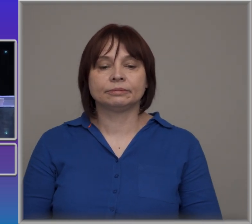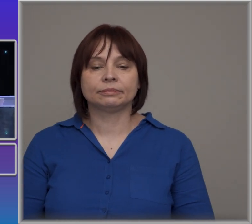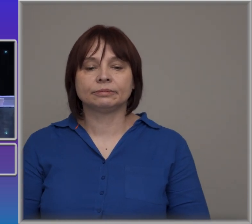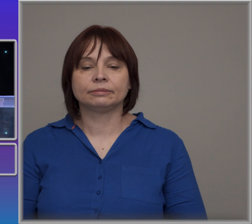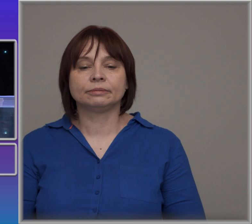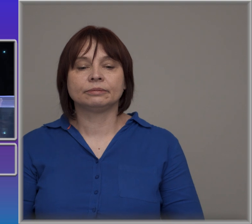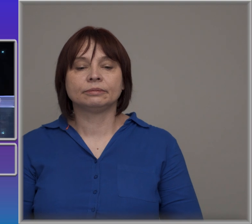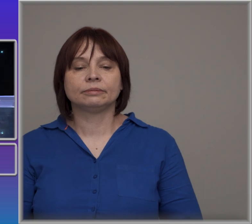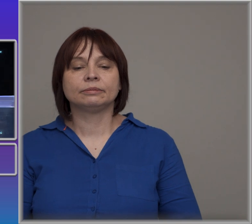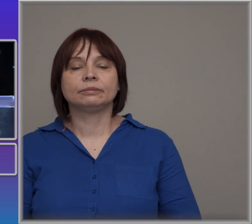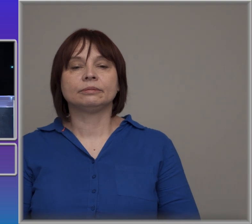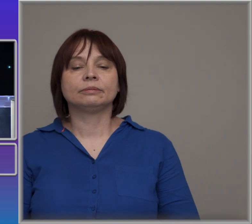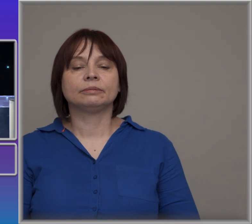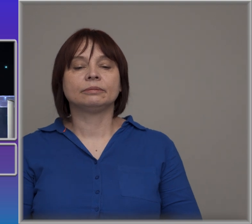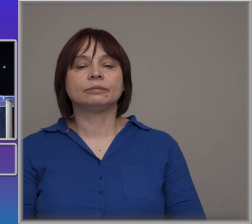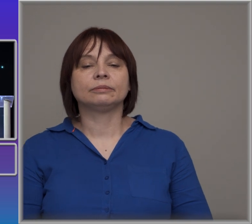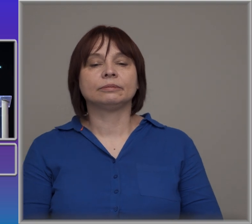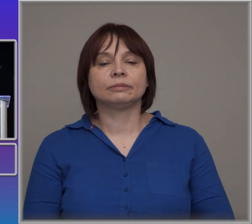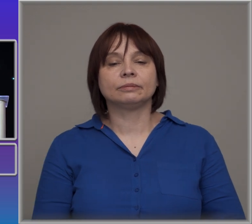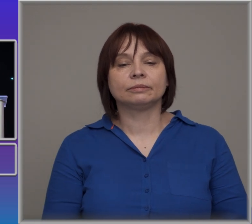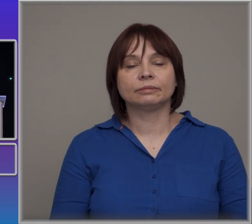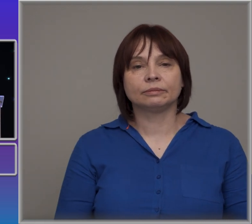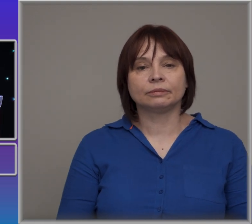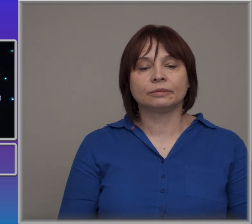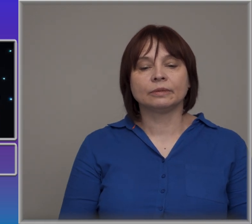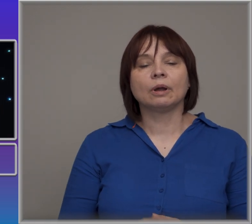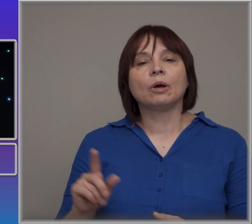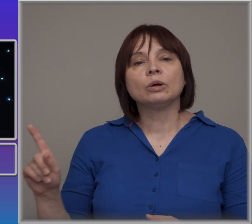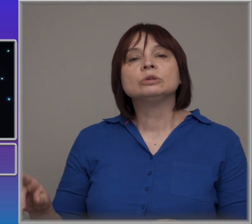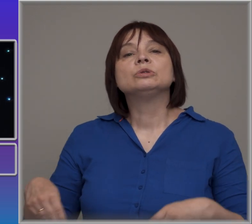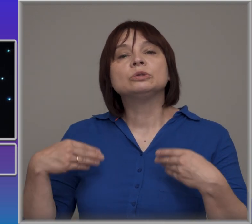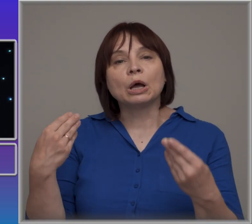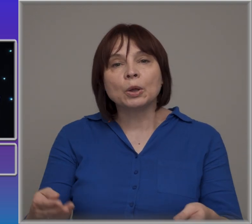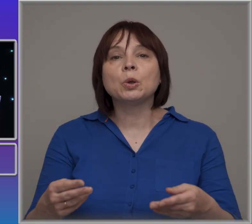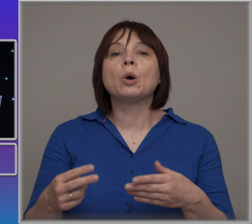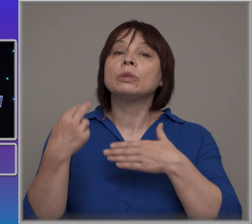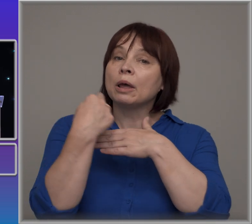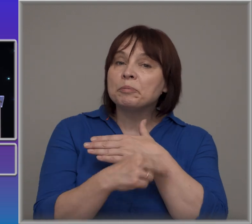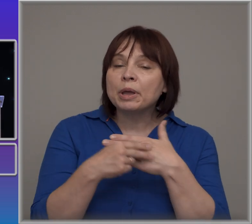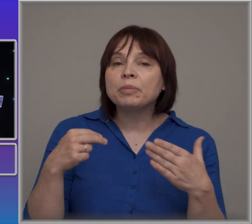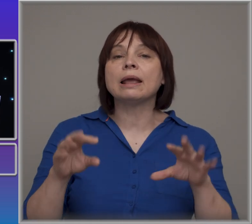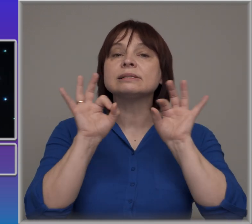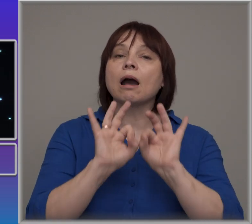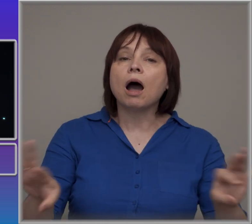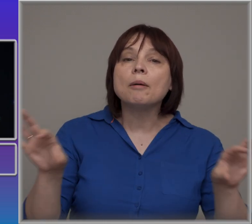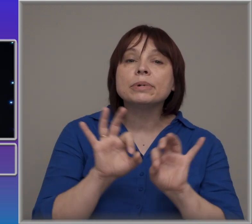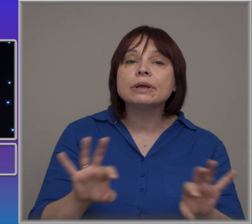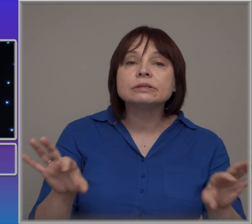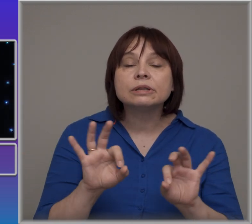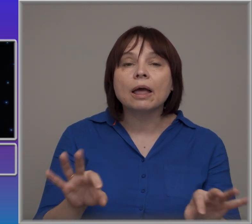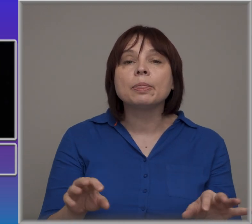разделять между духовностью и работой, вот этот